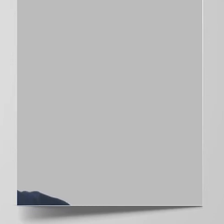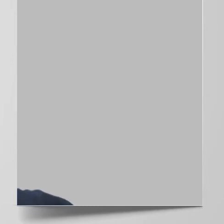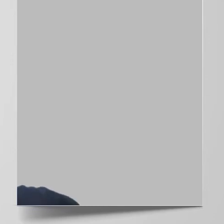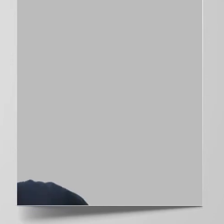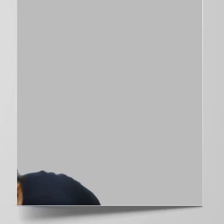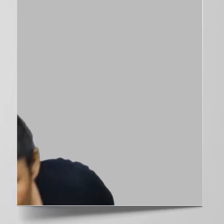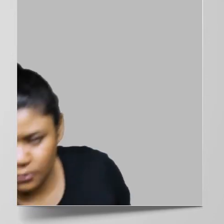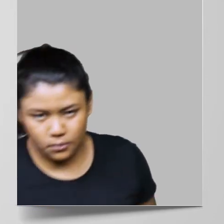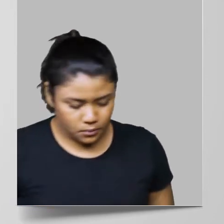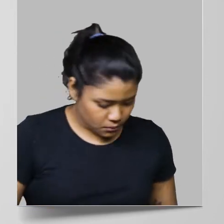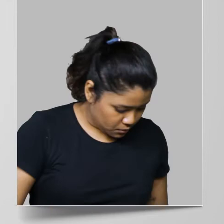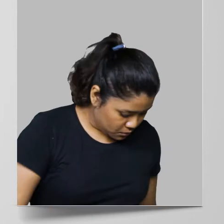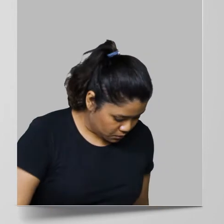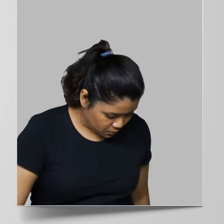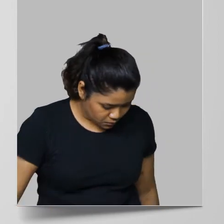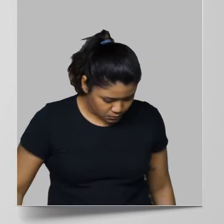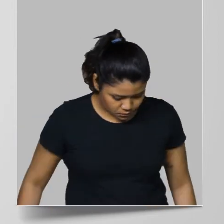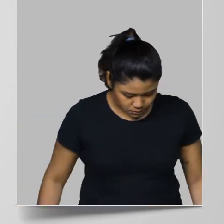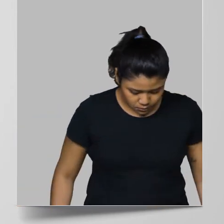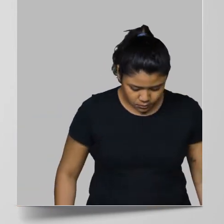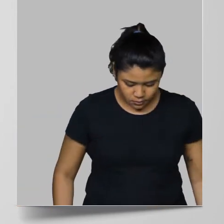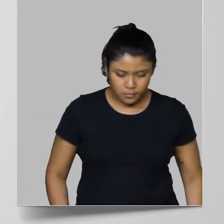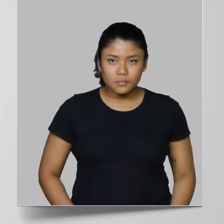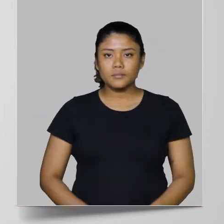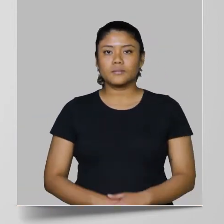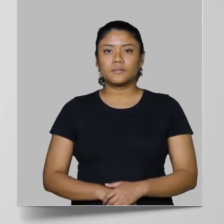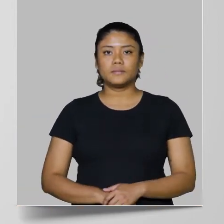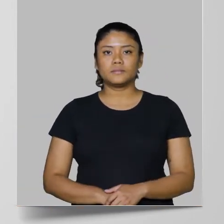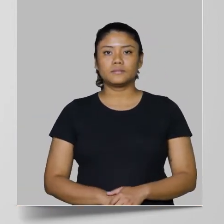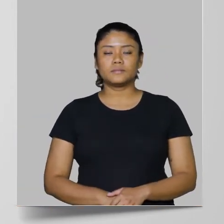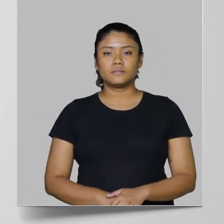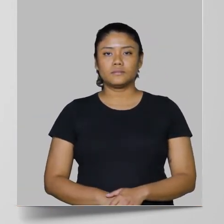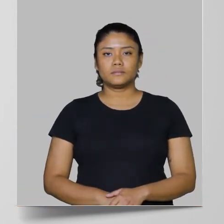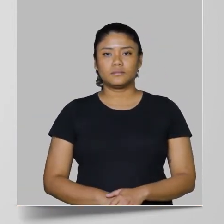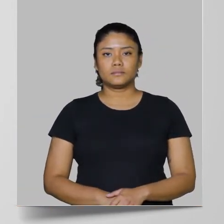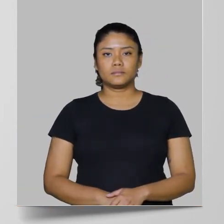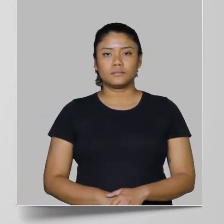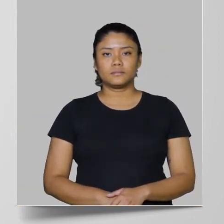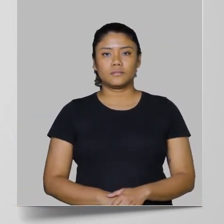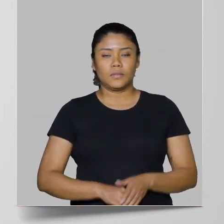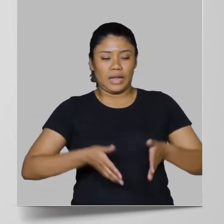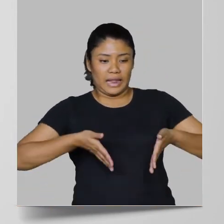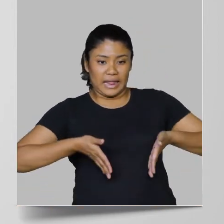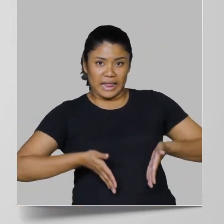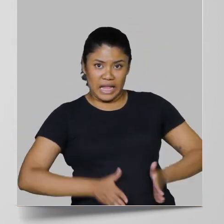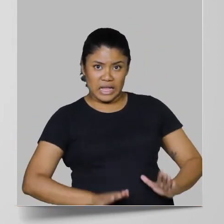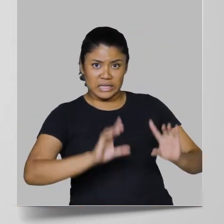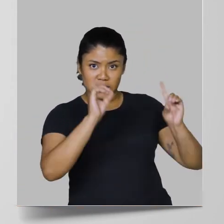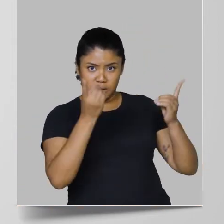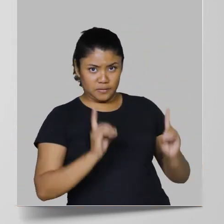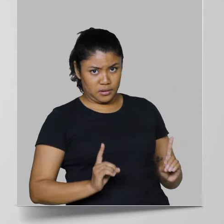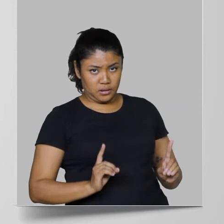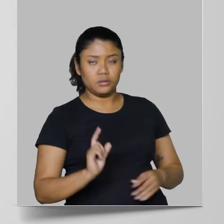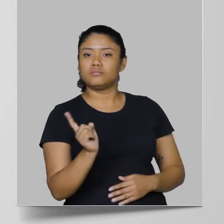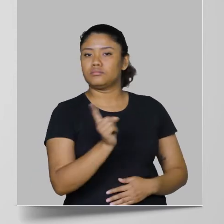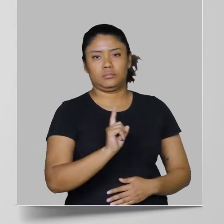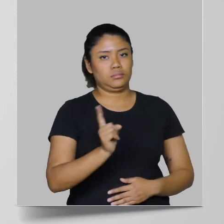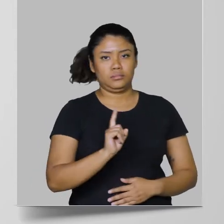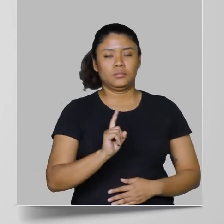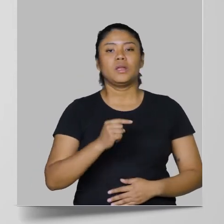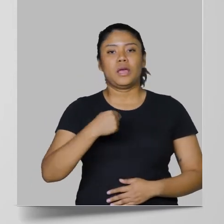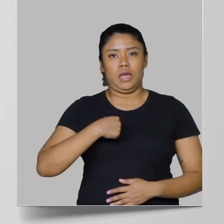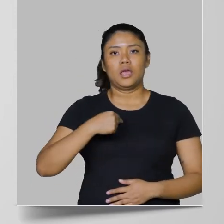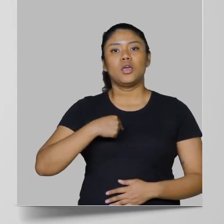oportunidade de conhecer e estudar mais sobre as pessoas com deficiência e então me aproximar do estudo sobre